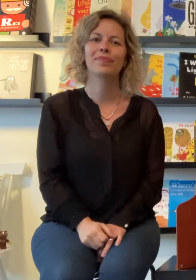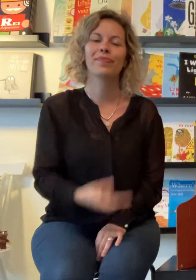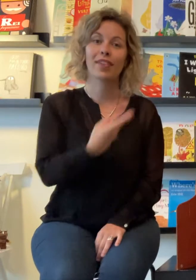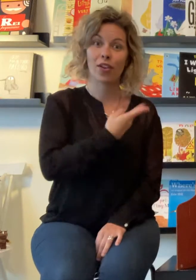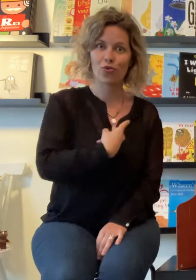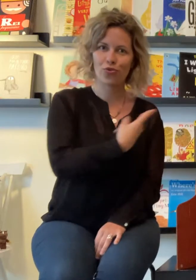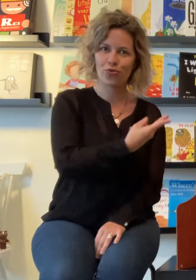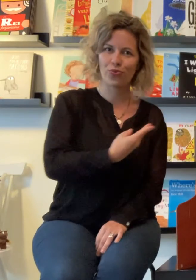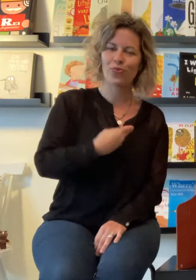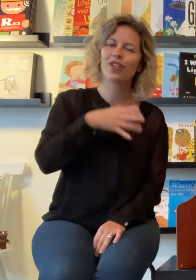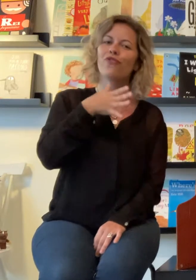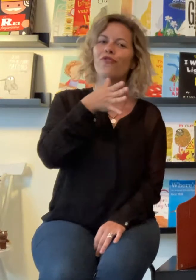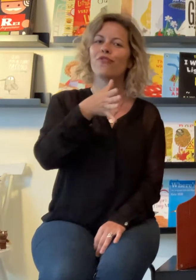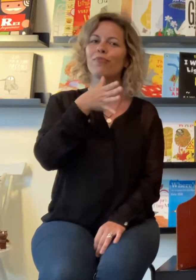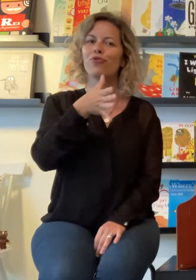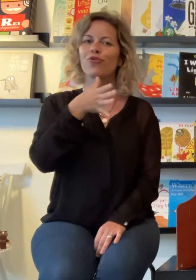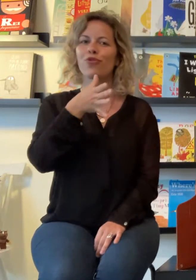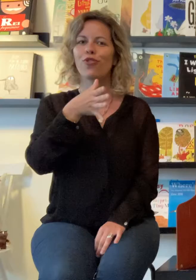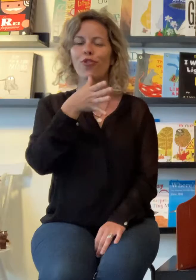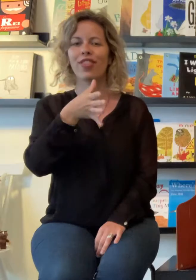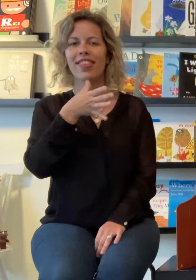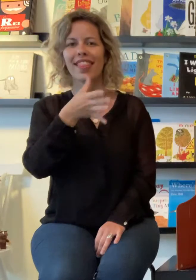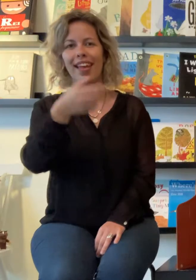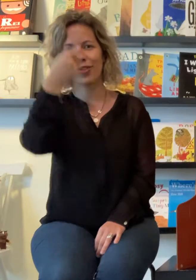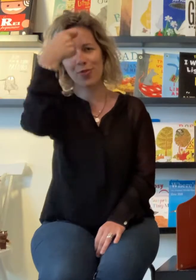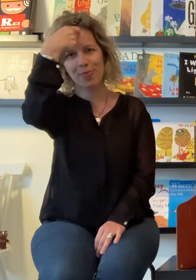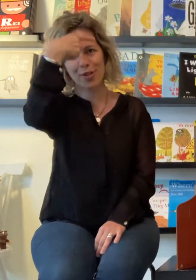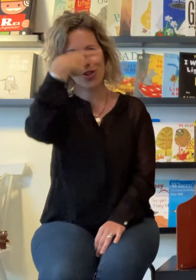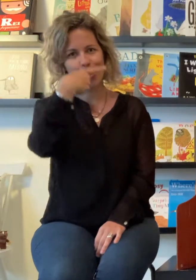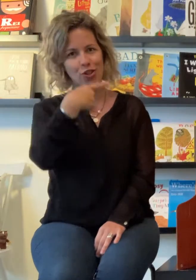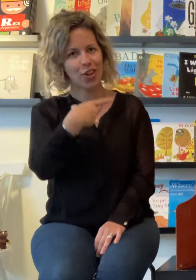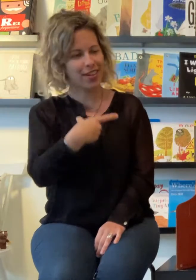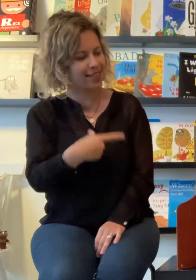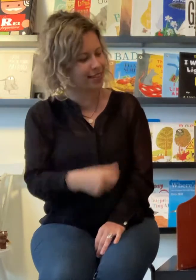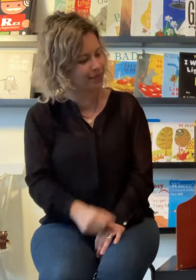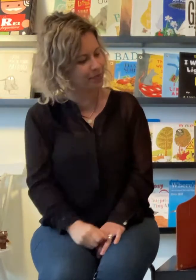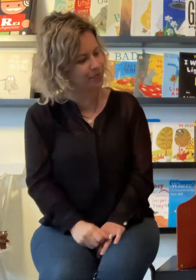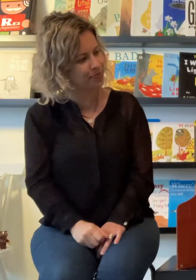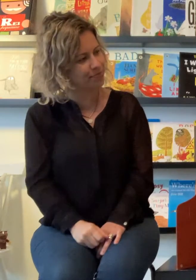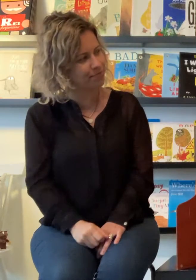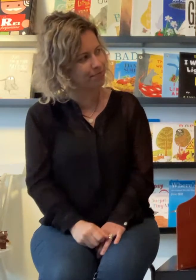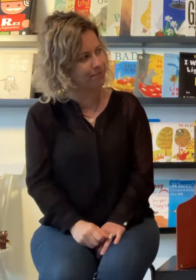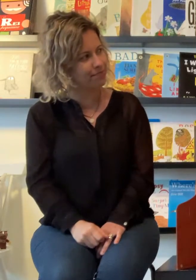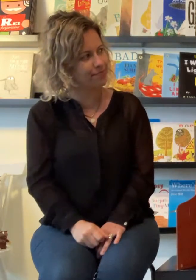E estamos aqui hoje para vos ler este livro.